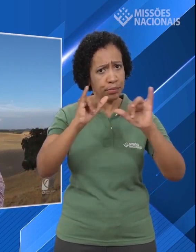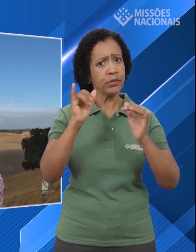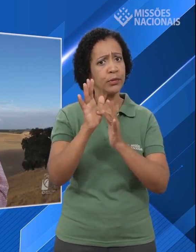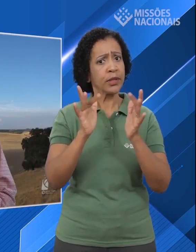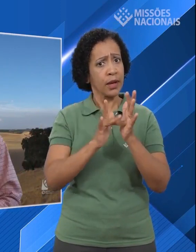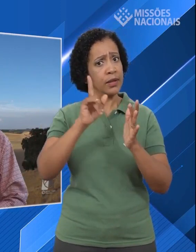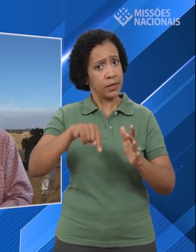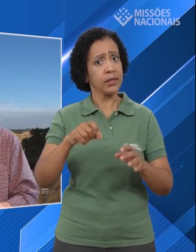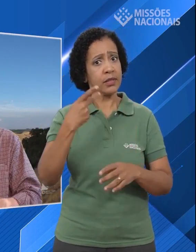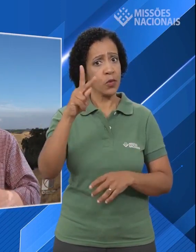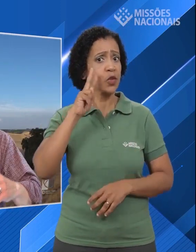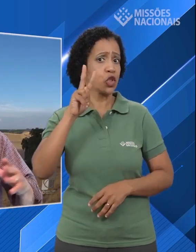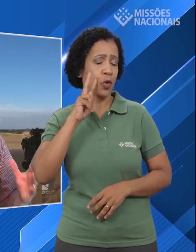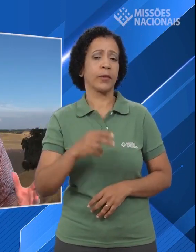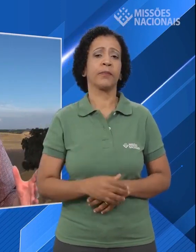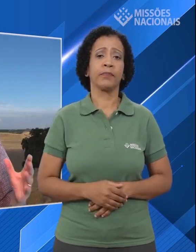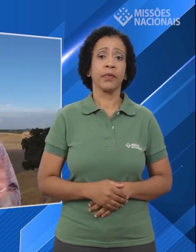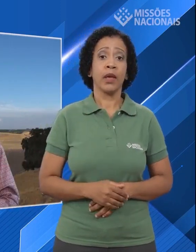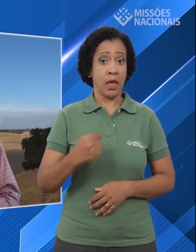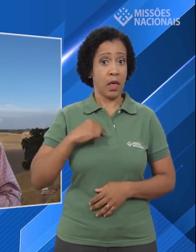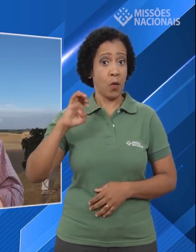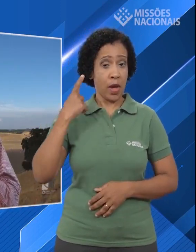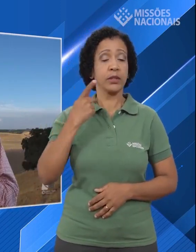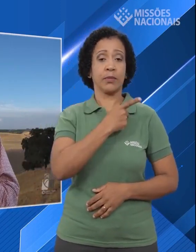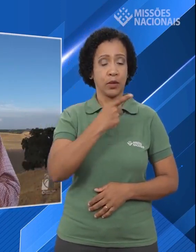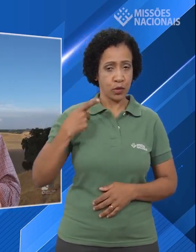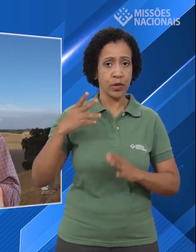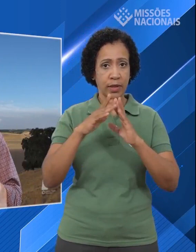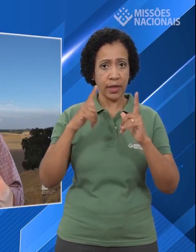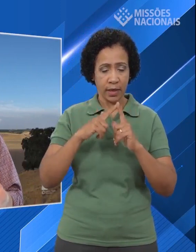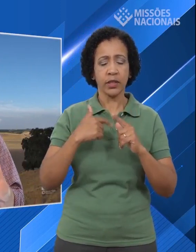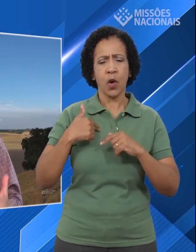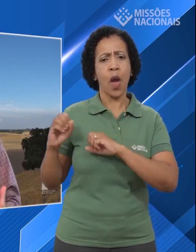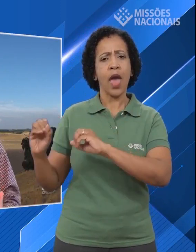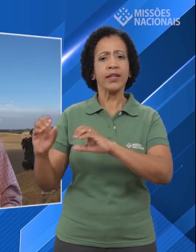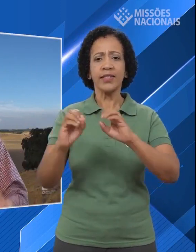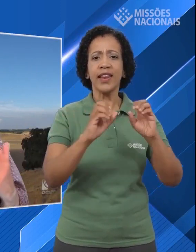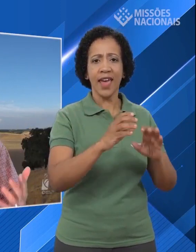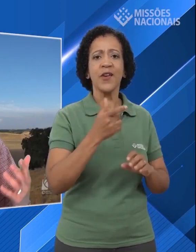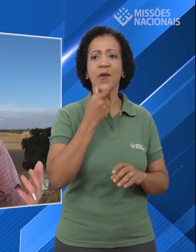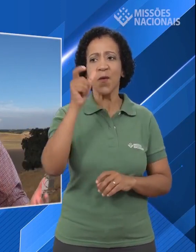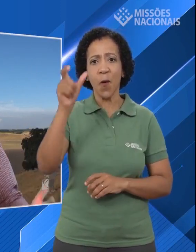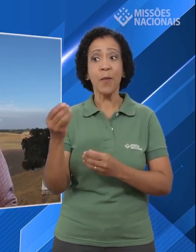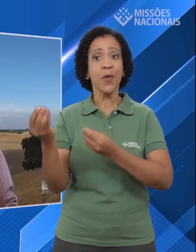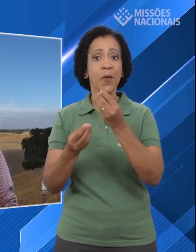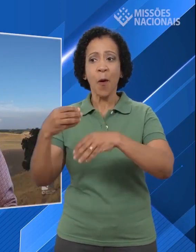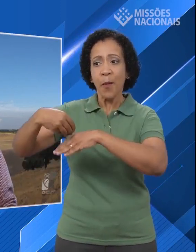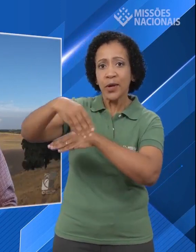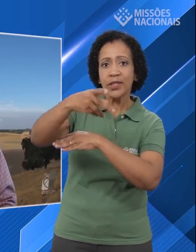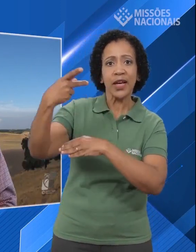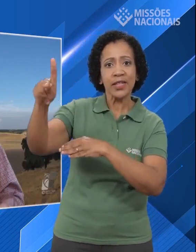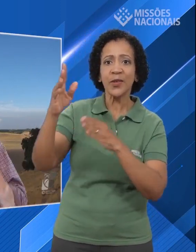de deus quero compartilhar o que aconteceu com você eu era pastor de uma igreja e tinha um homem que eu ensinei ele a